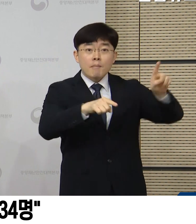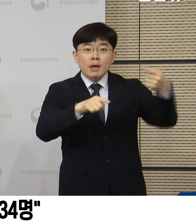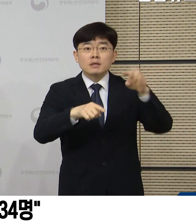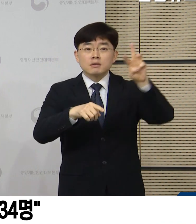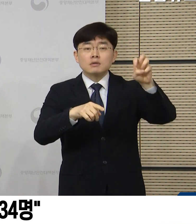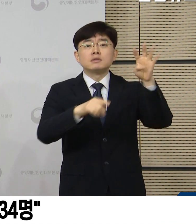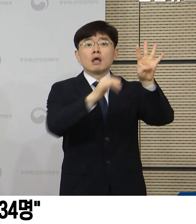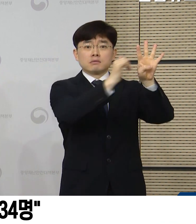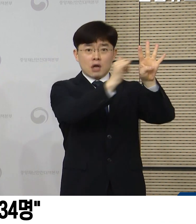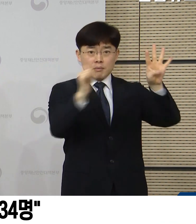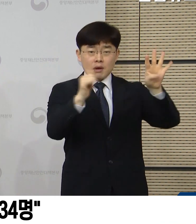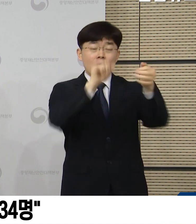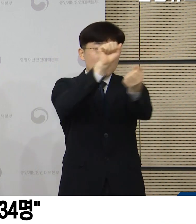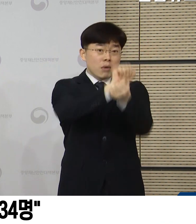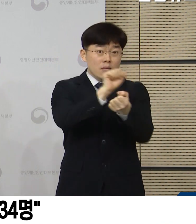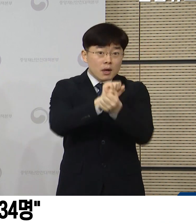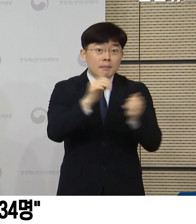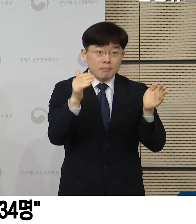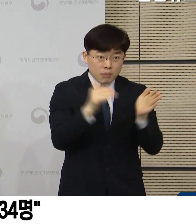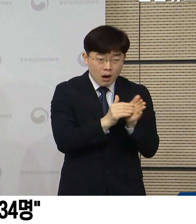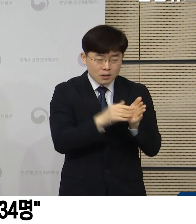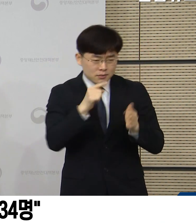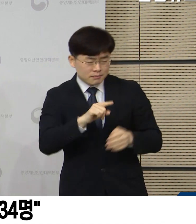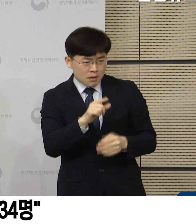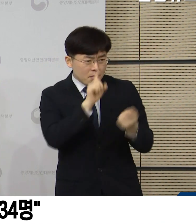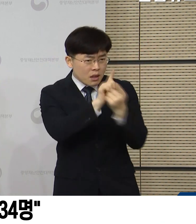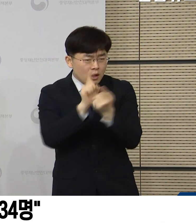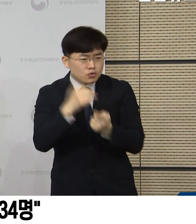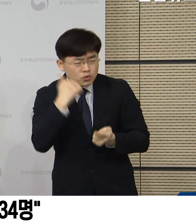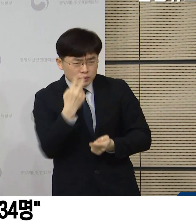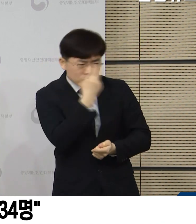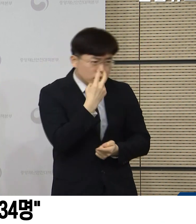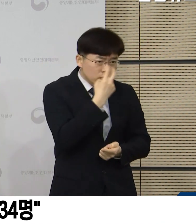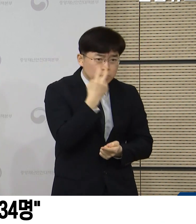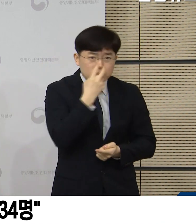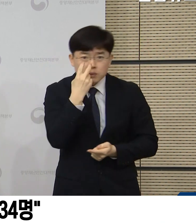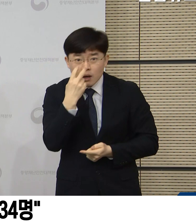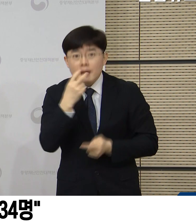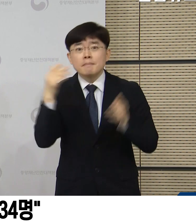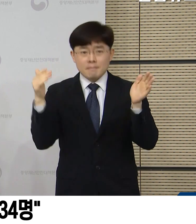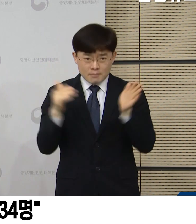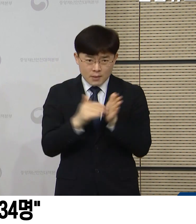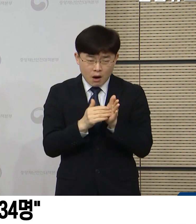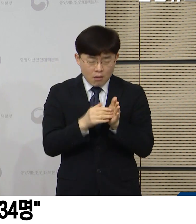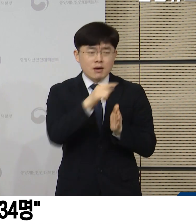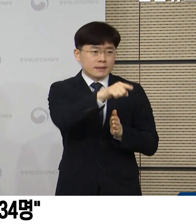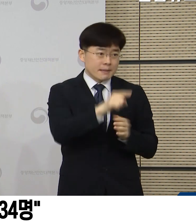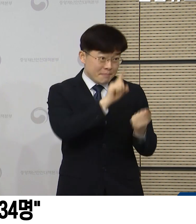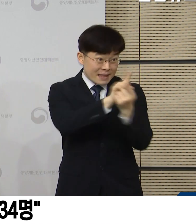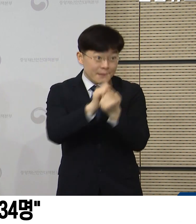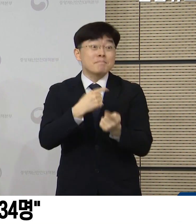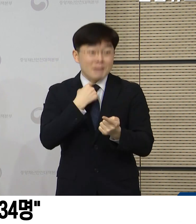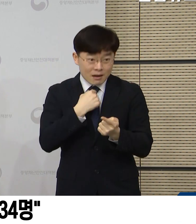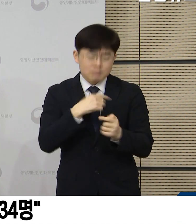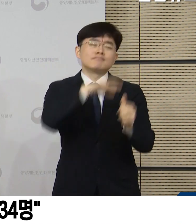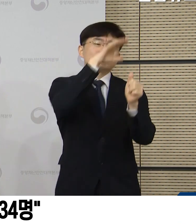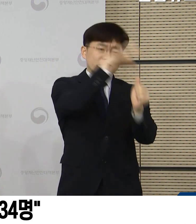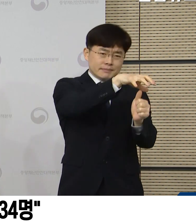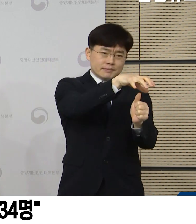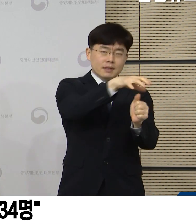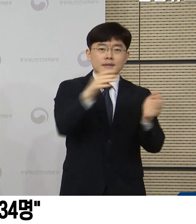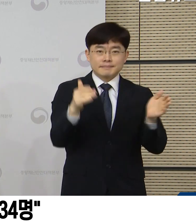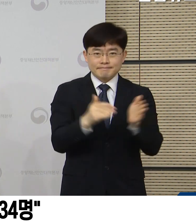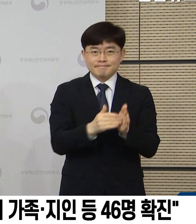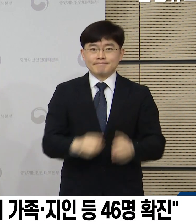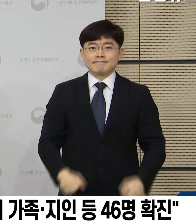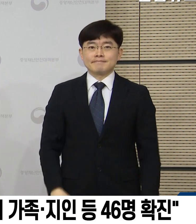134명의 확진 환자가 발생하여 역학조사를 통해 접촉자에 대한 자가격리를 시행하는 조치를 한 바가